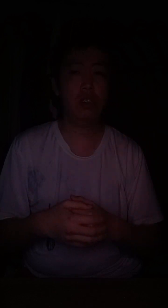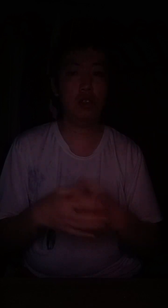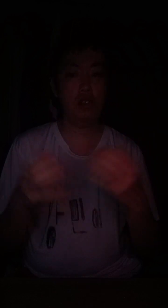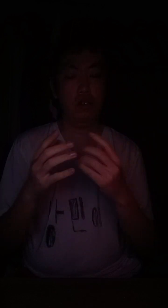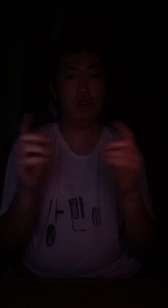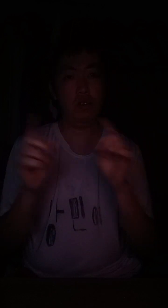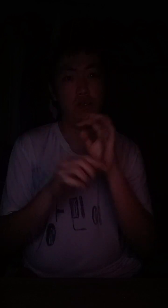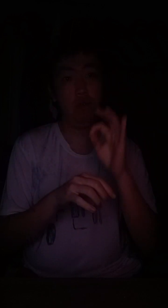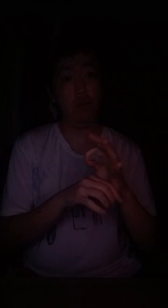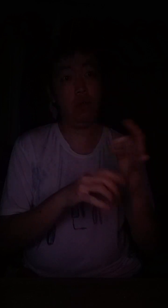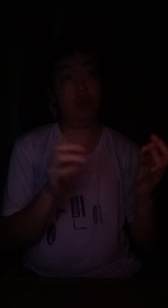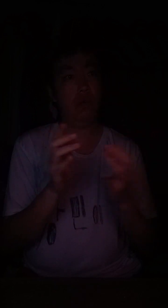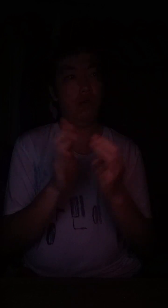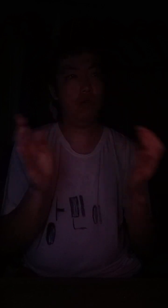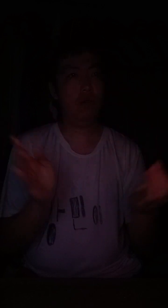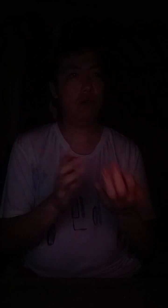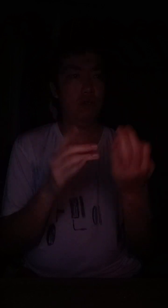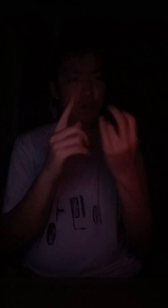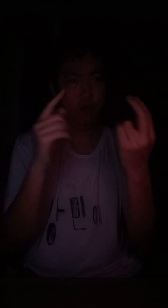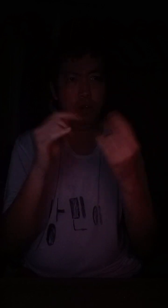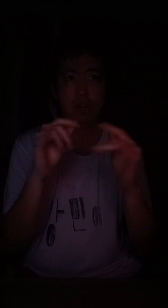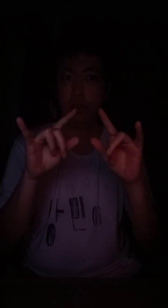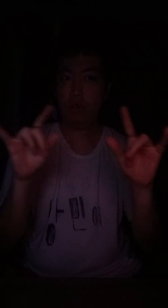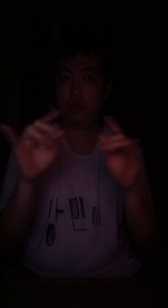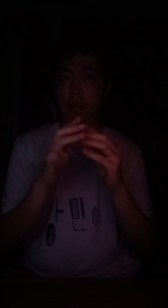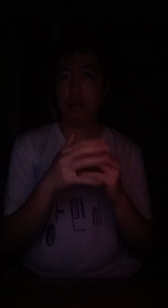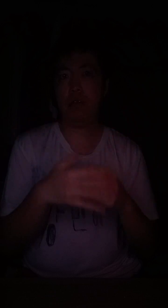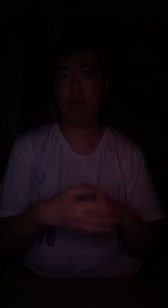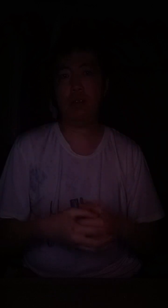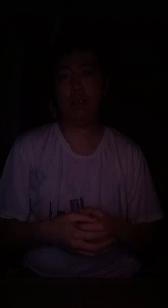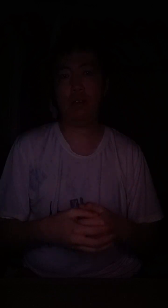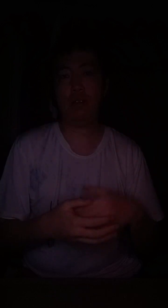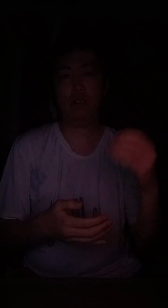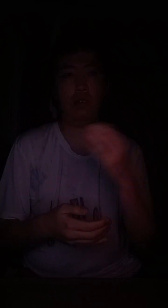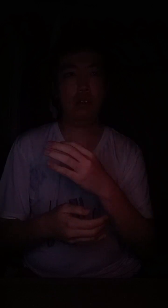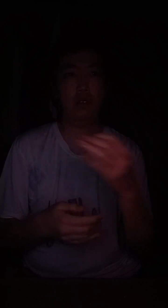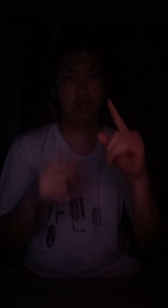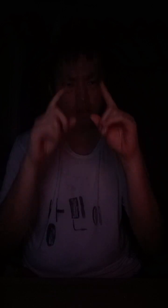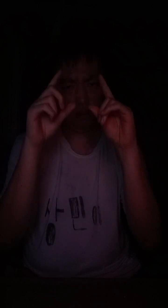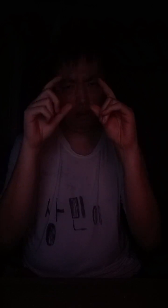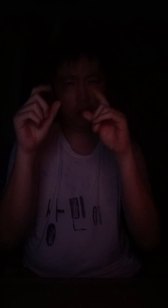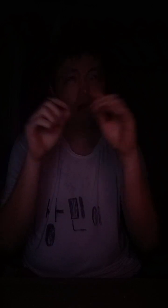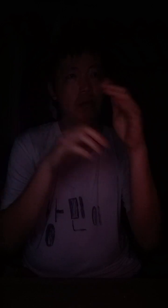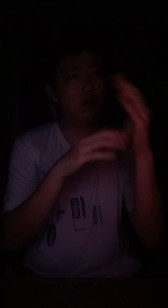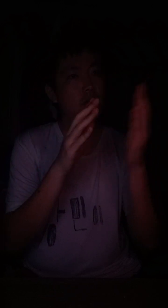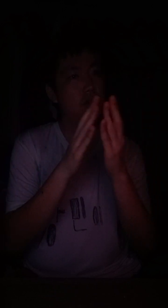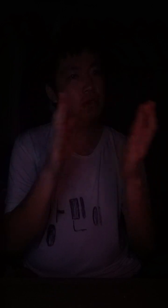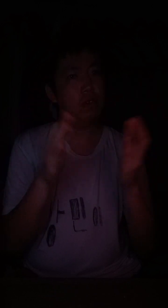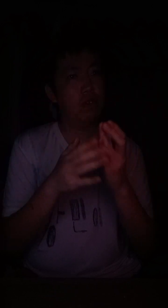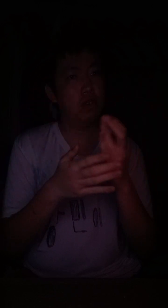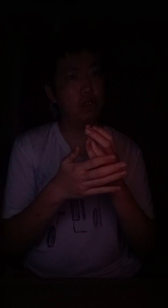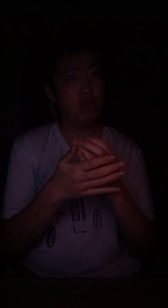해당 방법으로 휴대전화 동영상 기능을 켜본 영상입니다. 화면에 반짝이는 불빛이 보이실 텐데요. 휴대전화